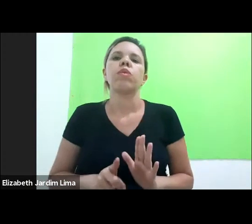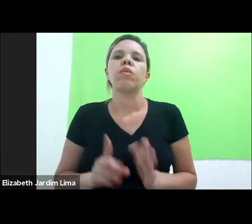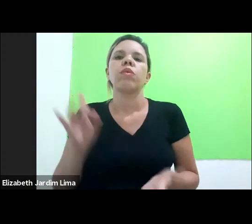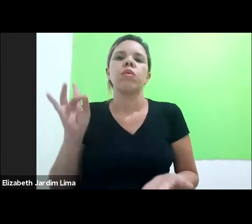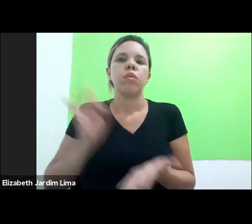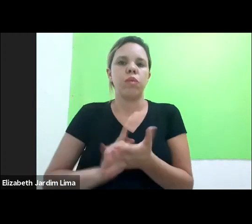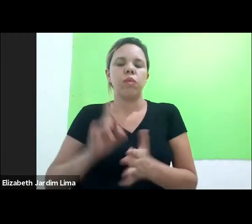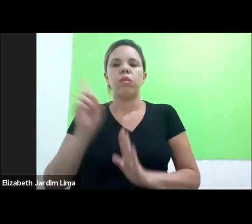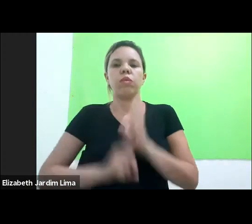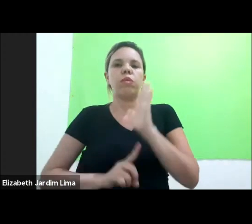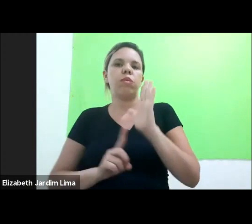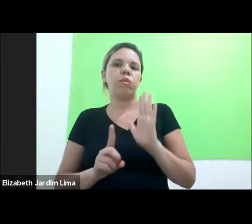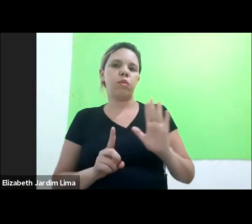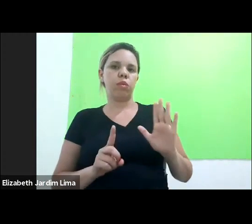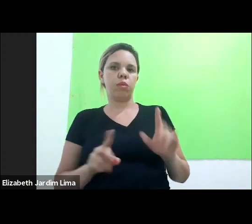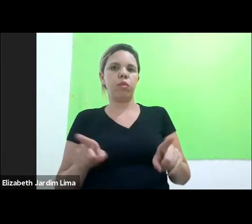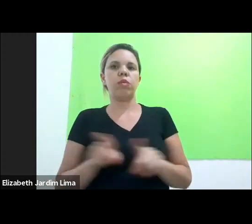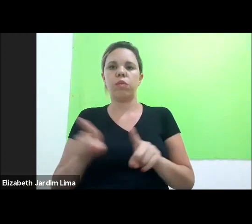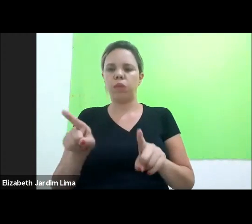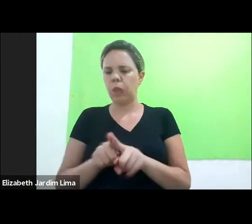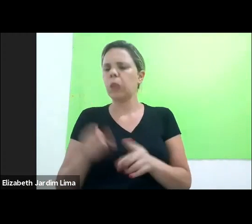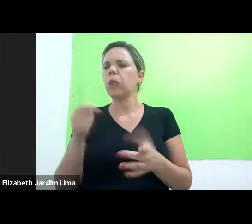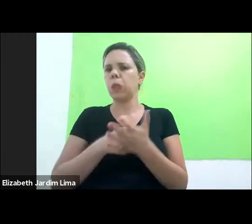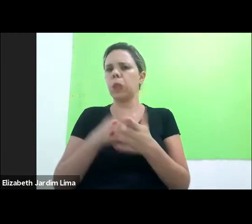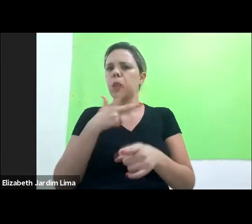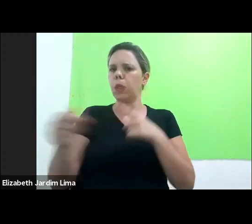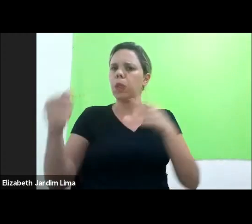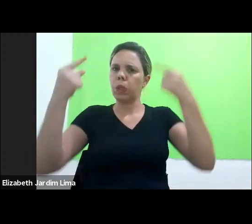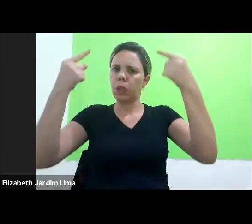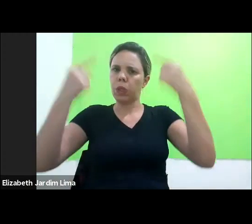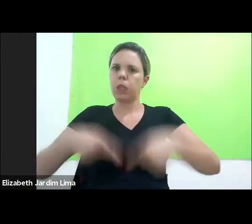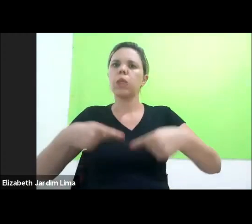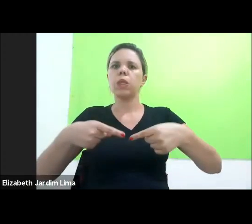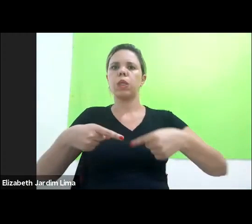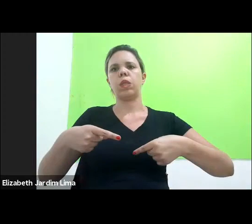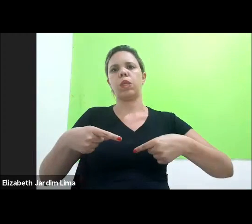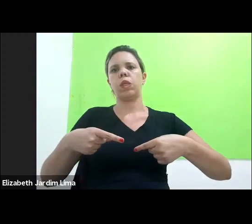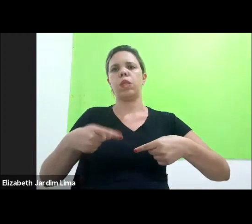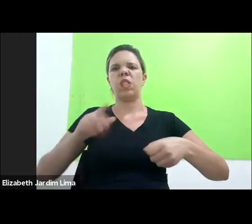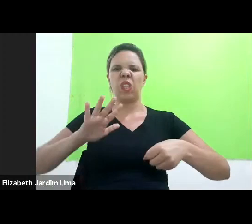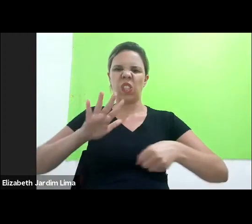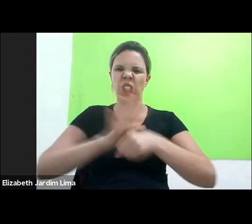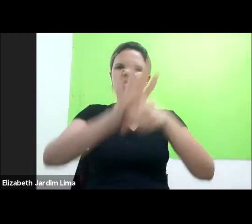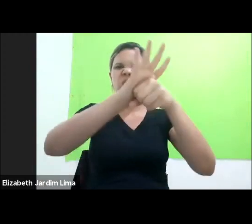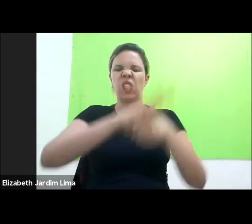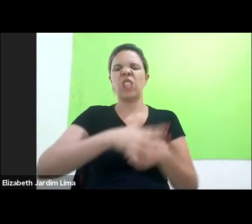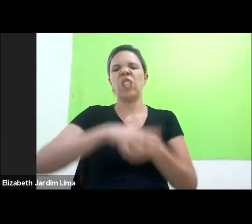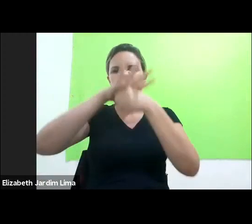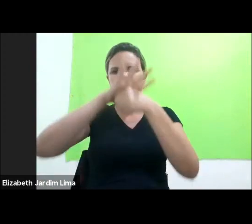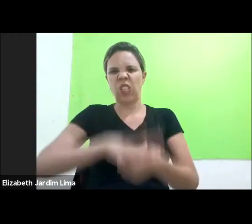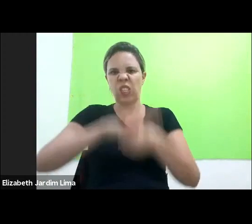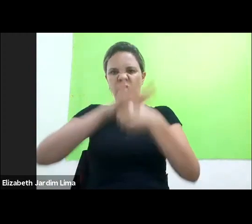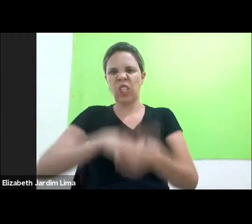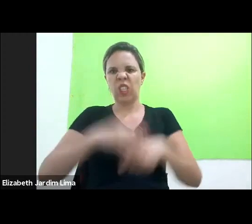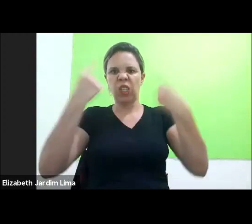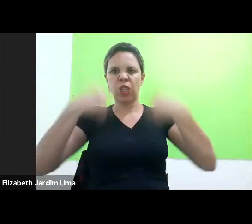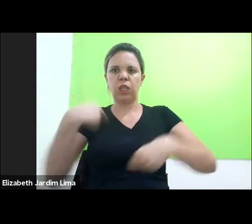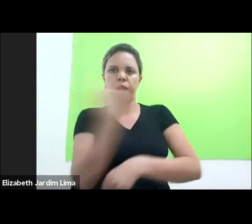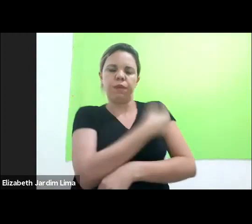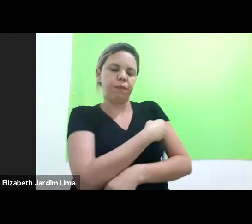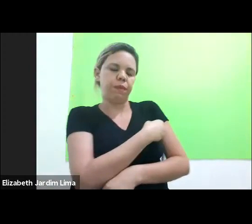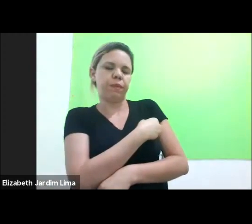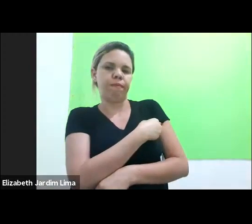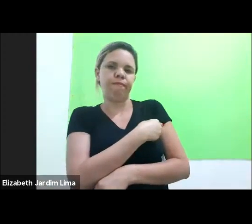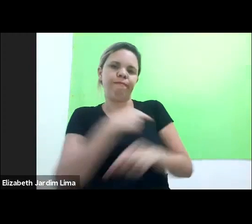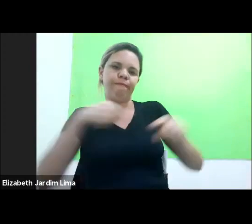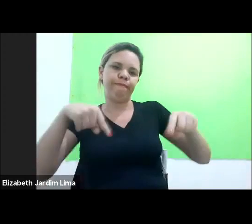de direitos, mas também de resistência contra ataques que são impetrados contra nós. Então, foi um baita